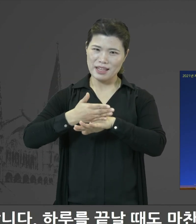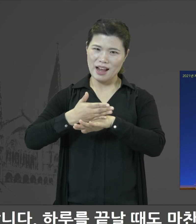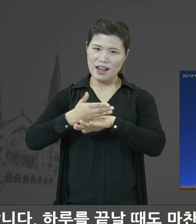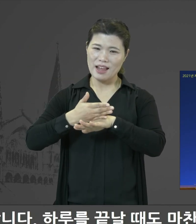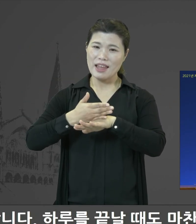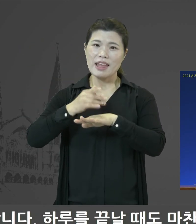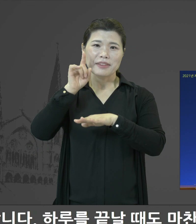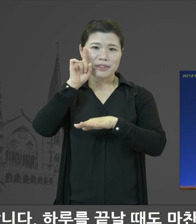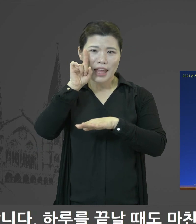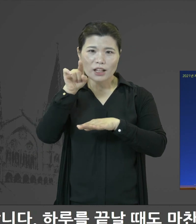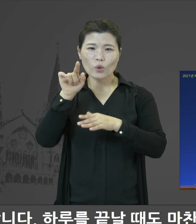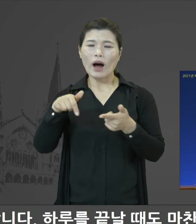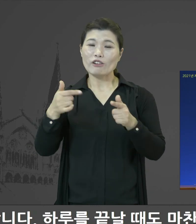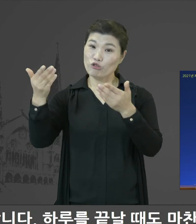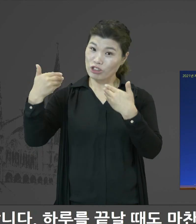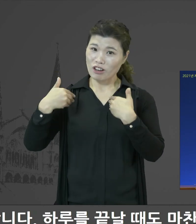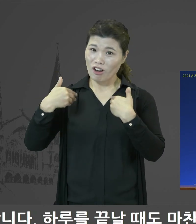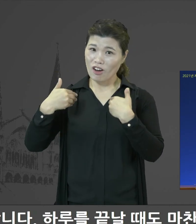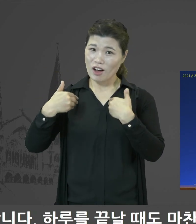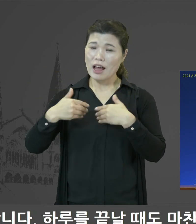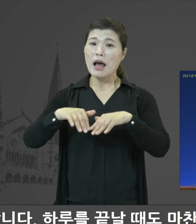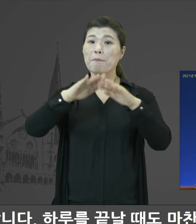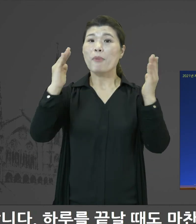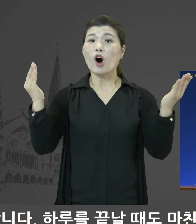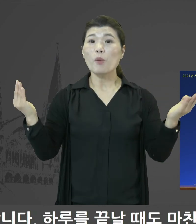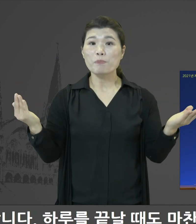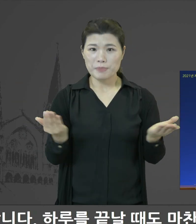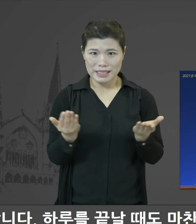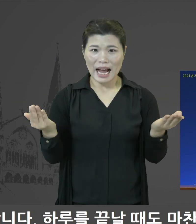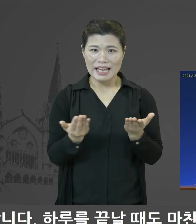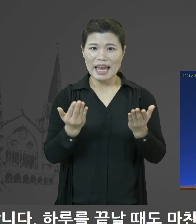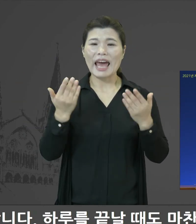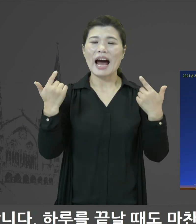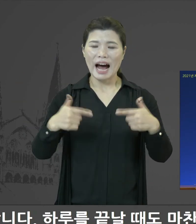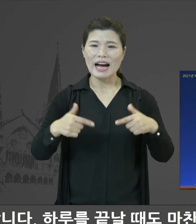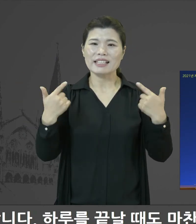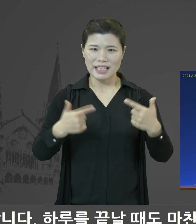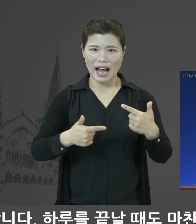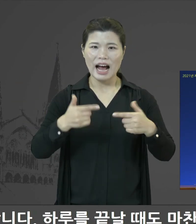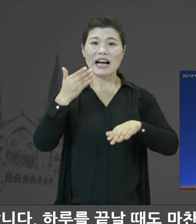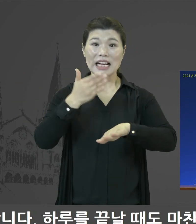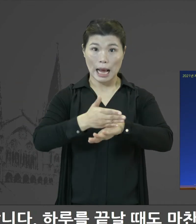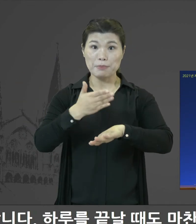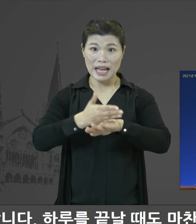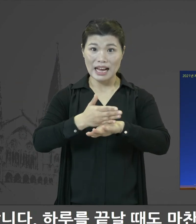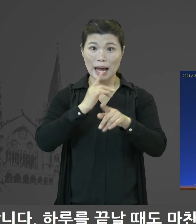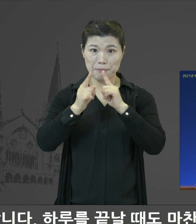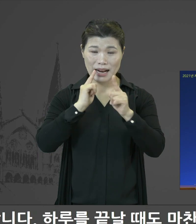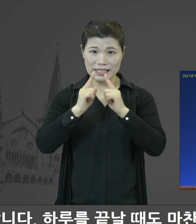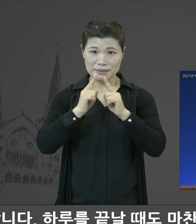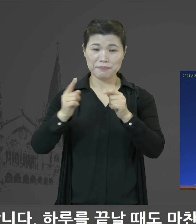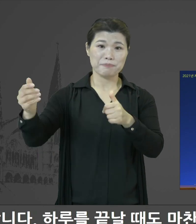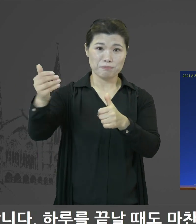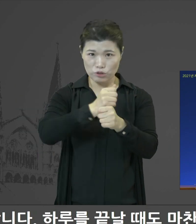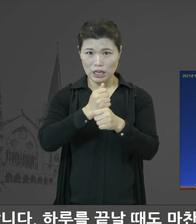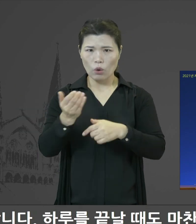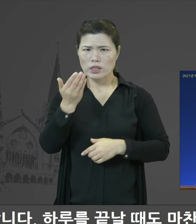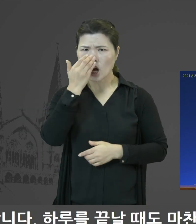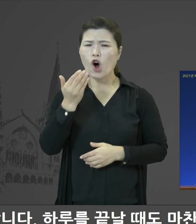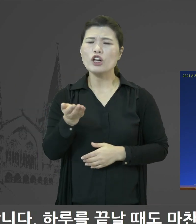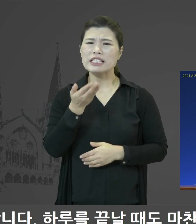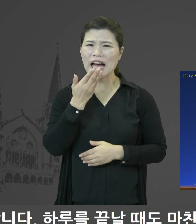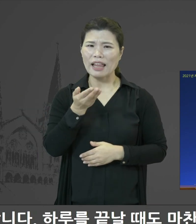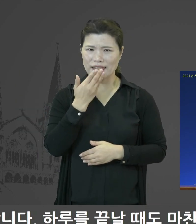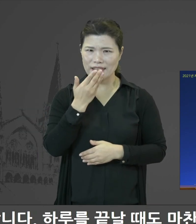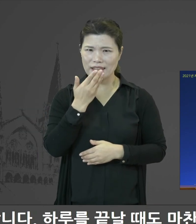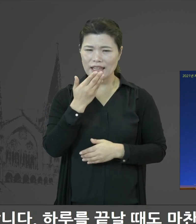범사에 항상 감사하라. 여러분, 이 말씀 붙들고 성찬으로 나가서 다시 한번 우리의